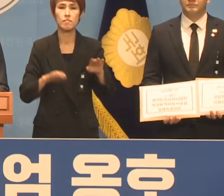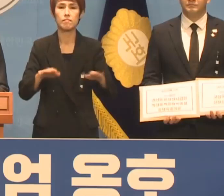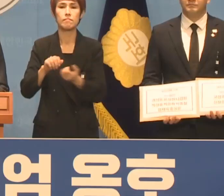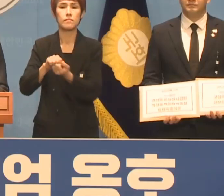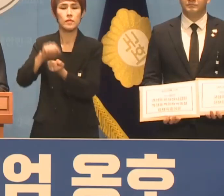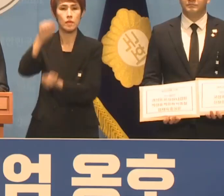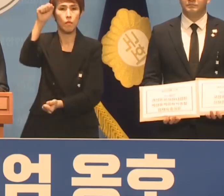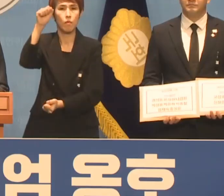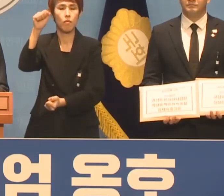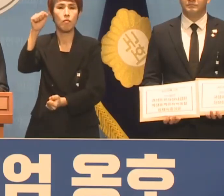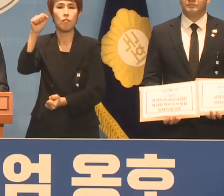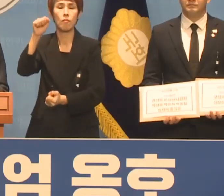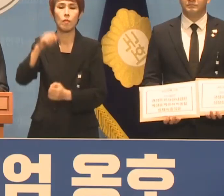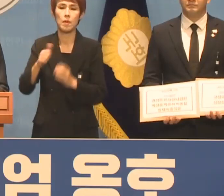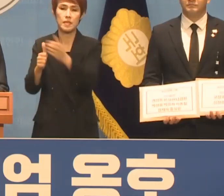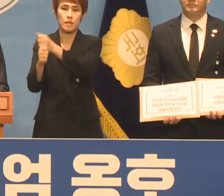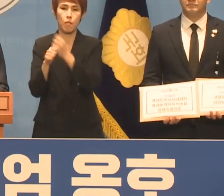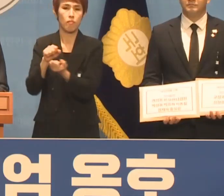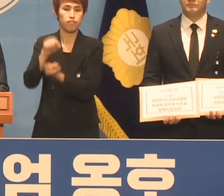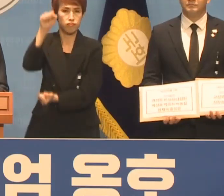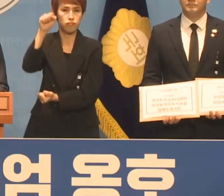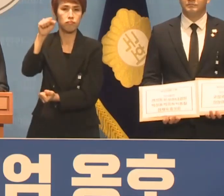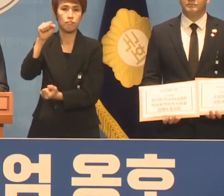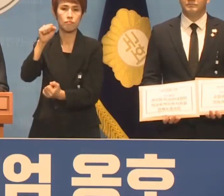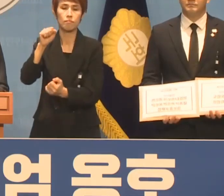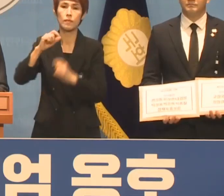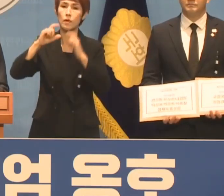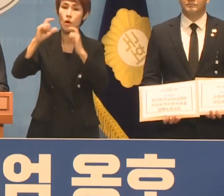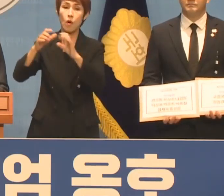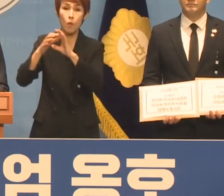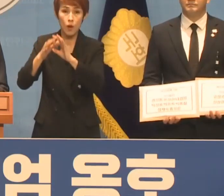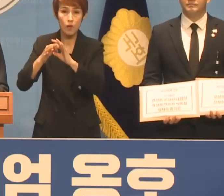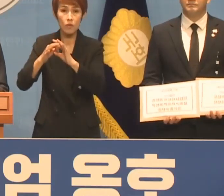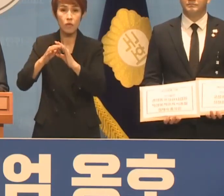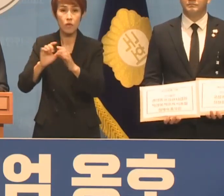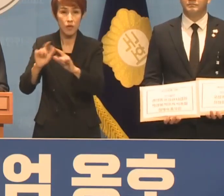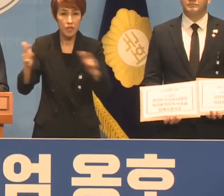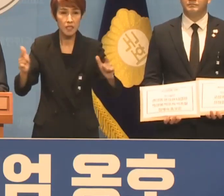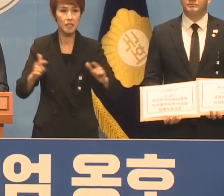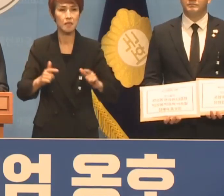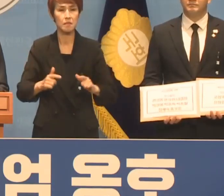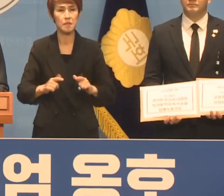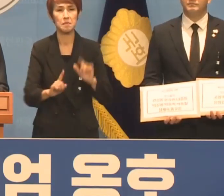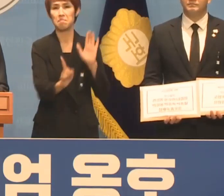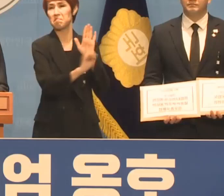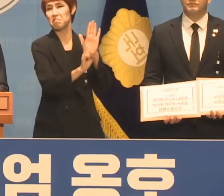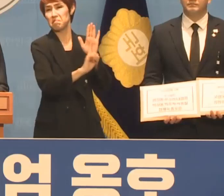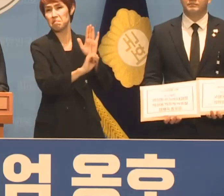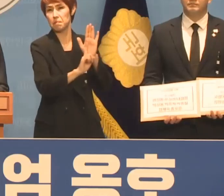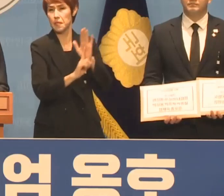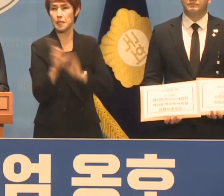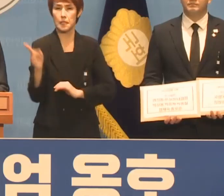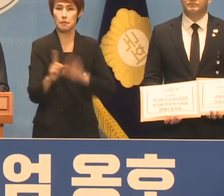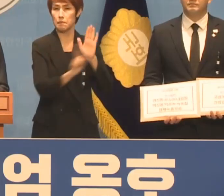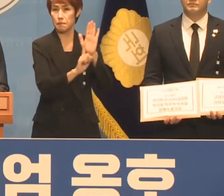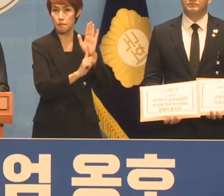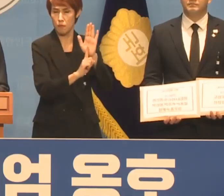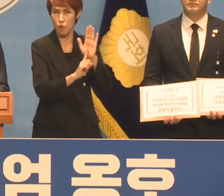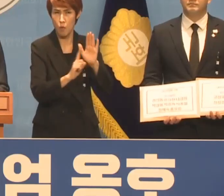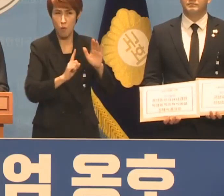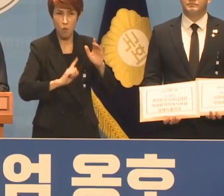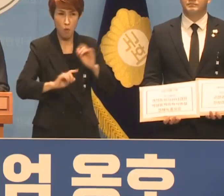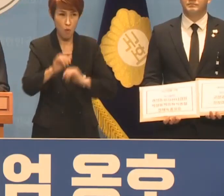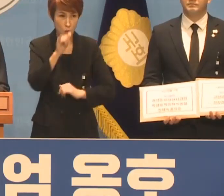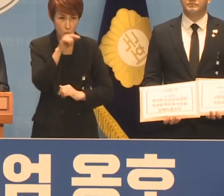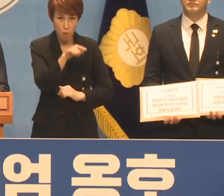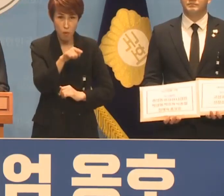등을 둘러싼 여러 가지 과정 속에서도 이와 관련된 내란 선전 언동들이 반복되고 증폭되고 있습니다. 이런 부분들